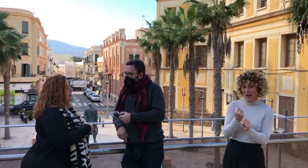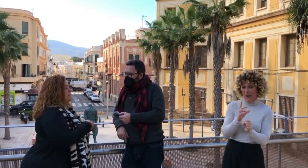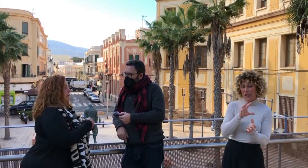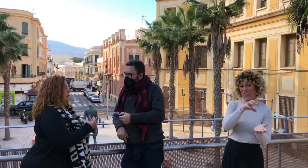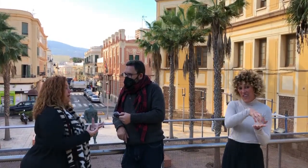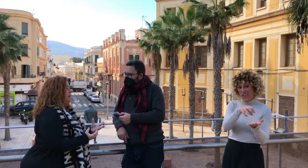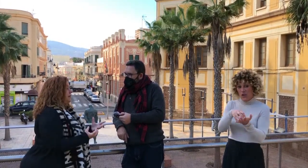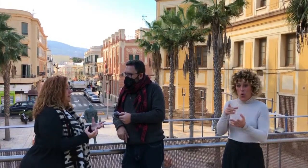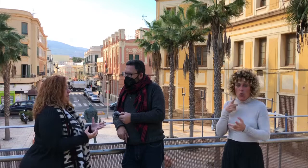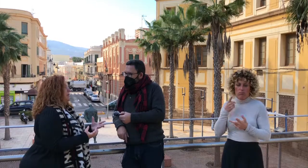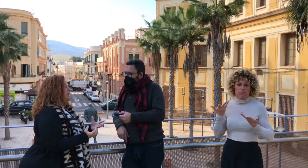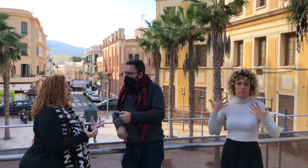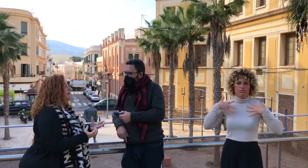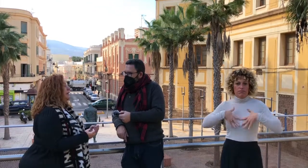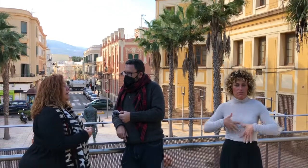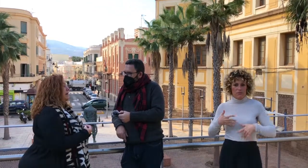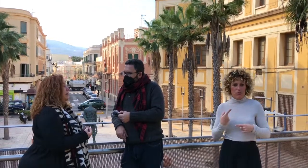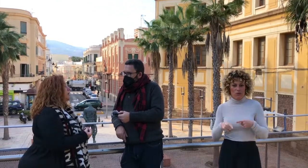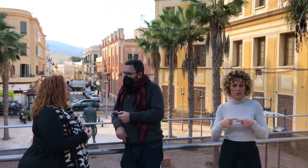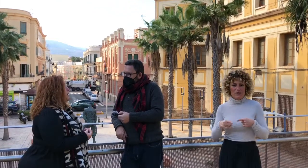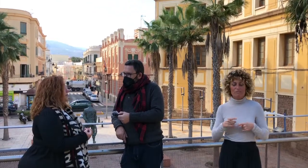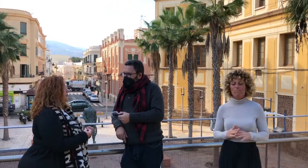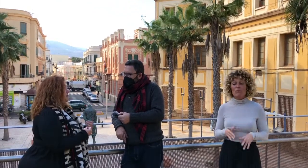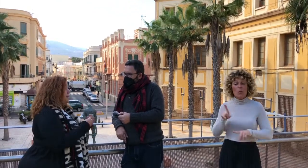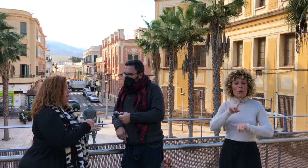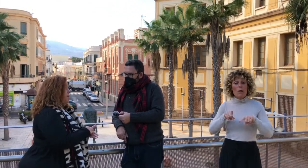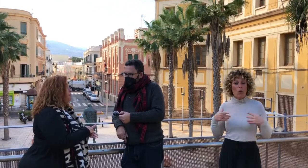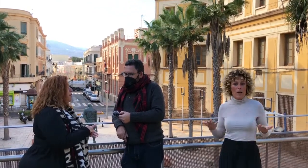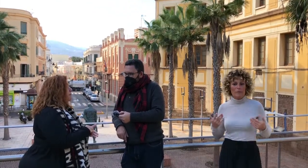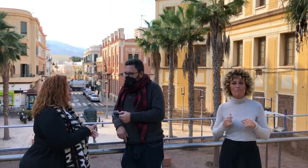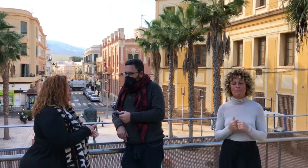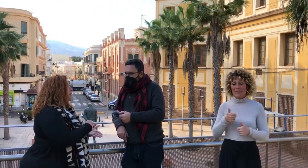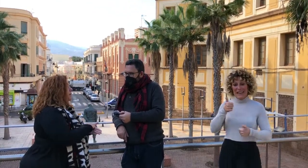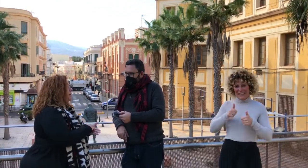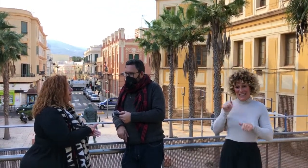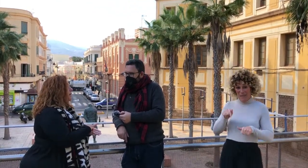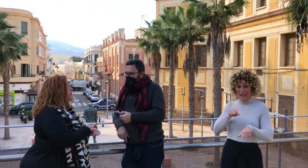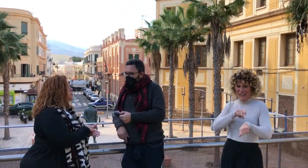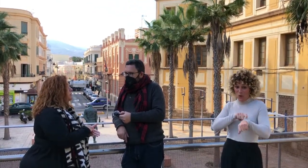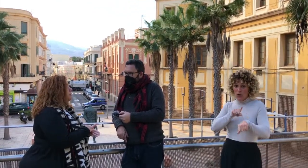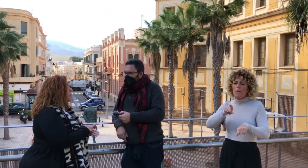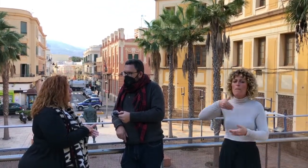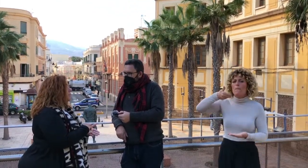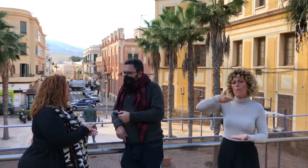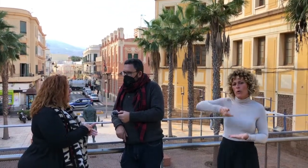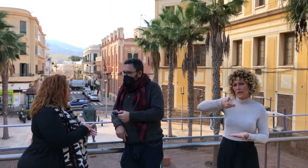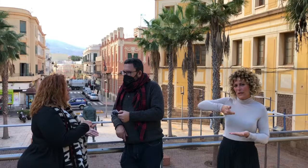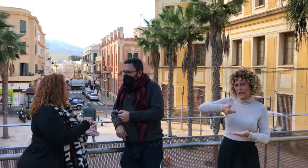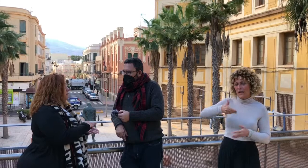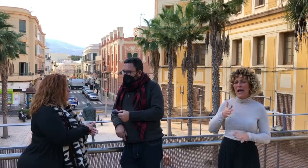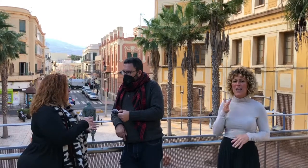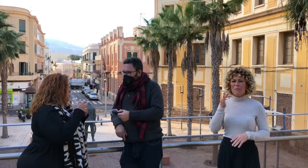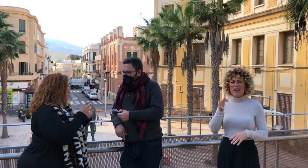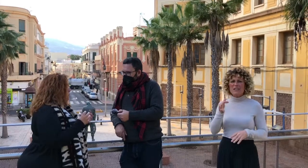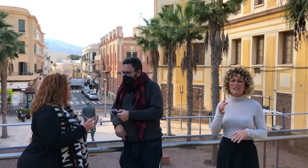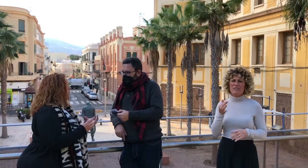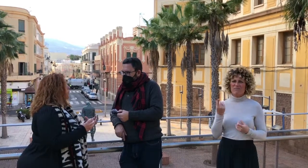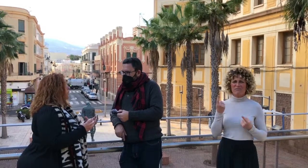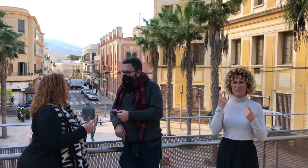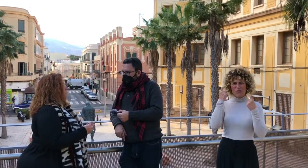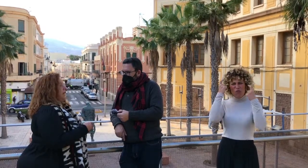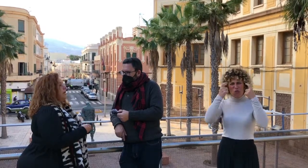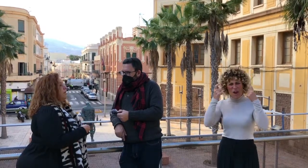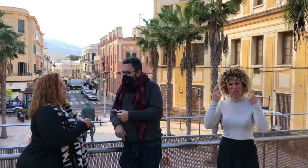es que un examen de esa categoría es muy importante y además requiere de mucho esfuerzo mental, físico y